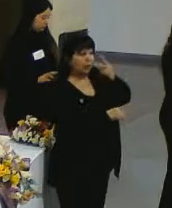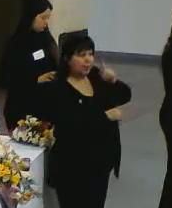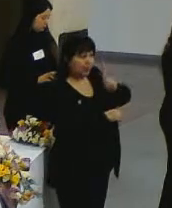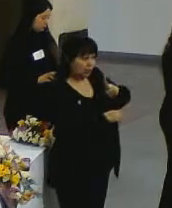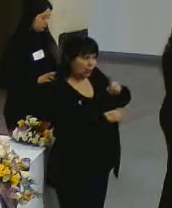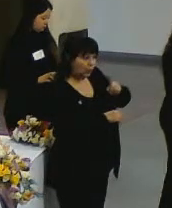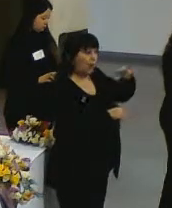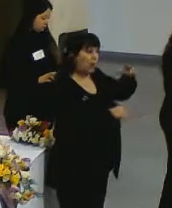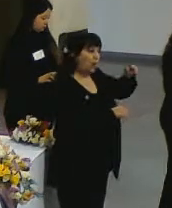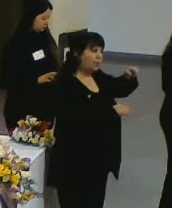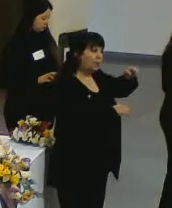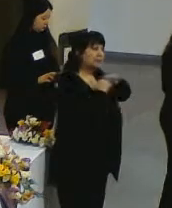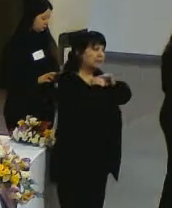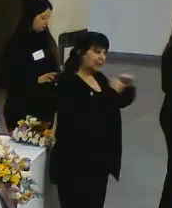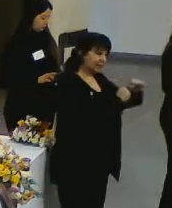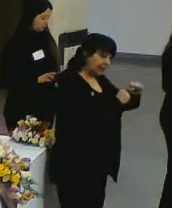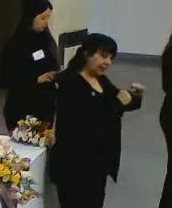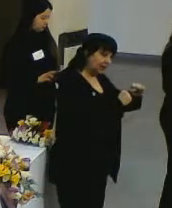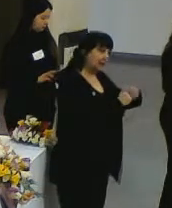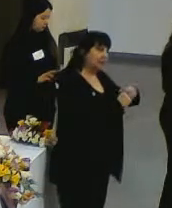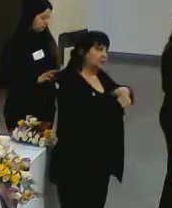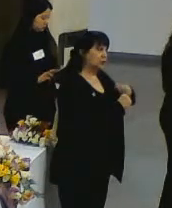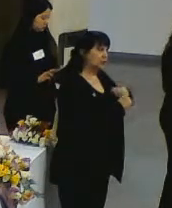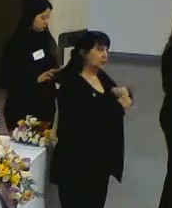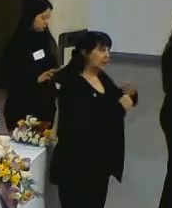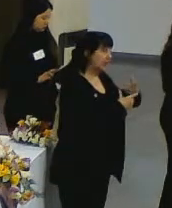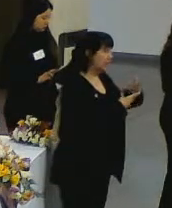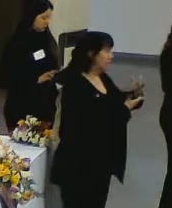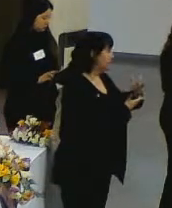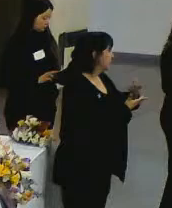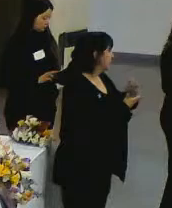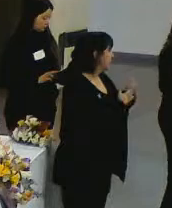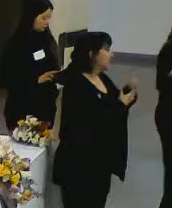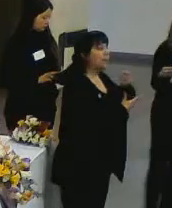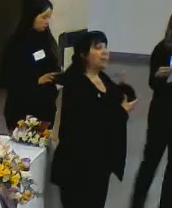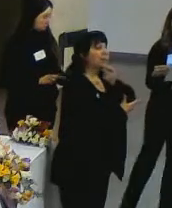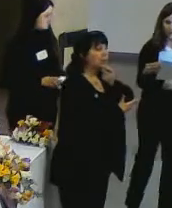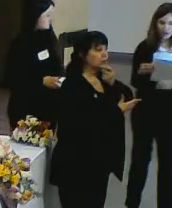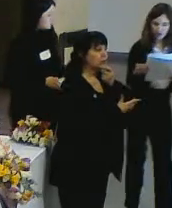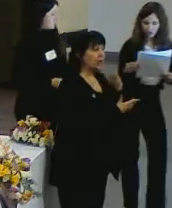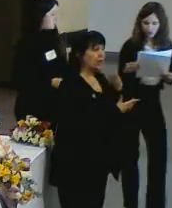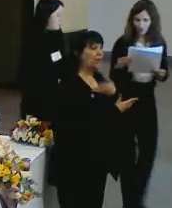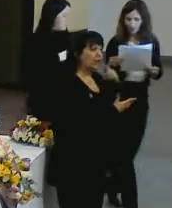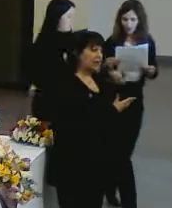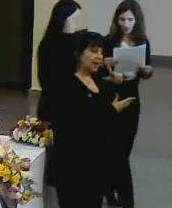prosecretaria del Comité de Crecimiento y Desarrollo de la Sociedad Argentina de Pediatría.